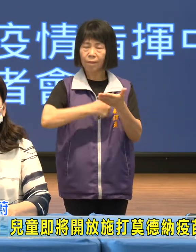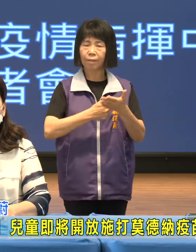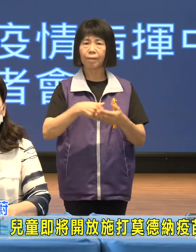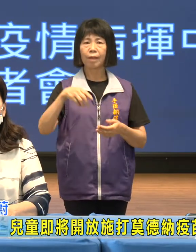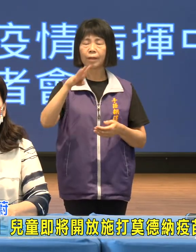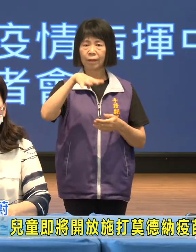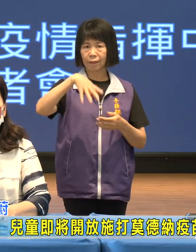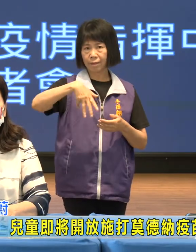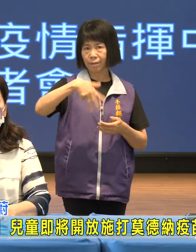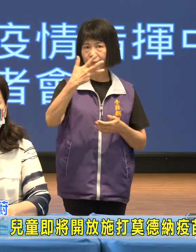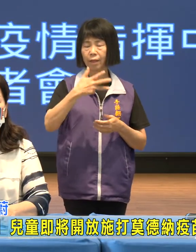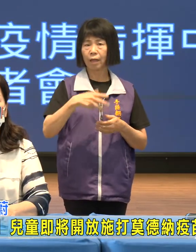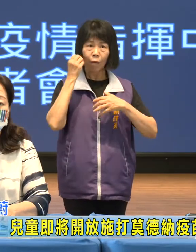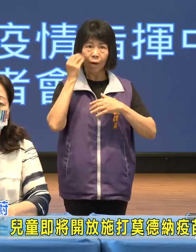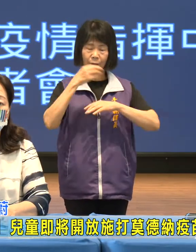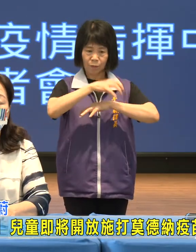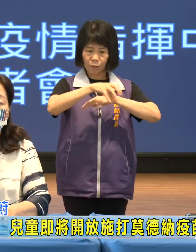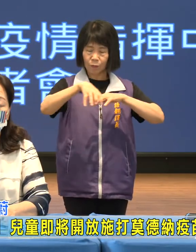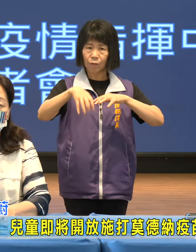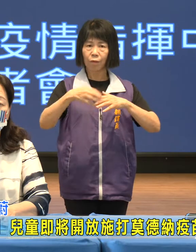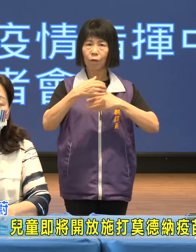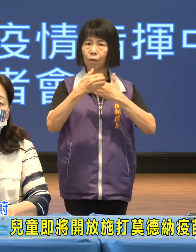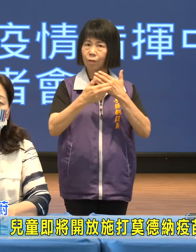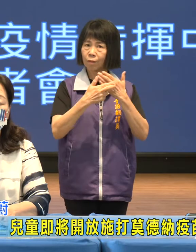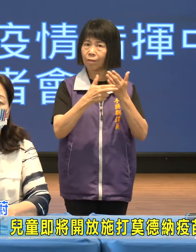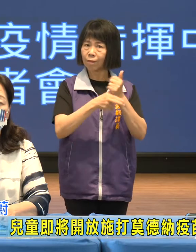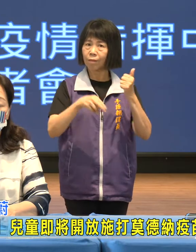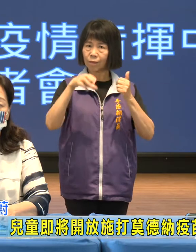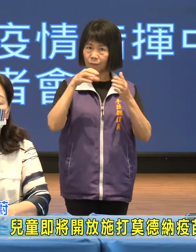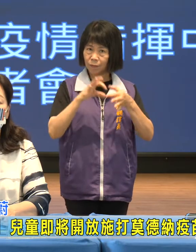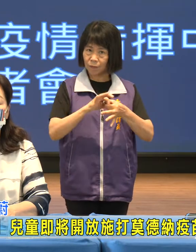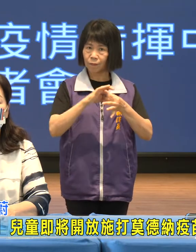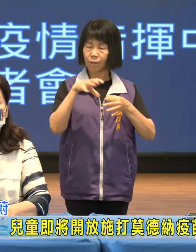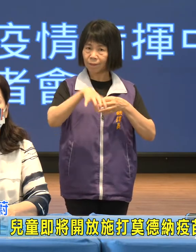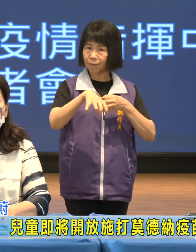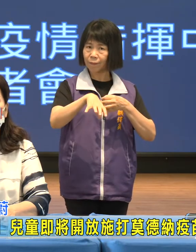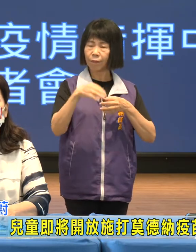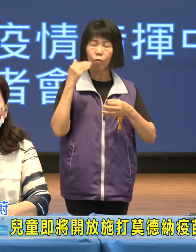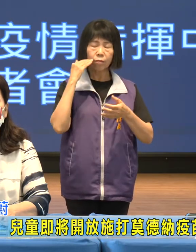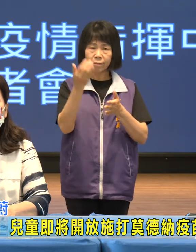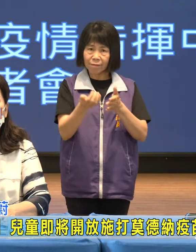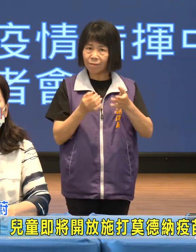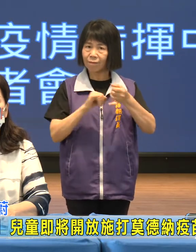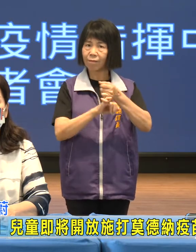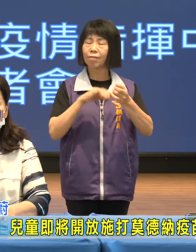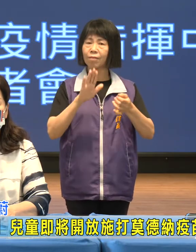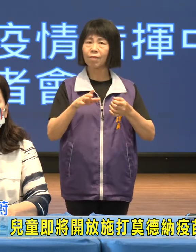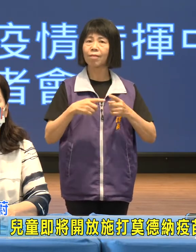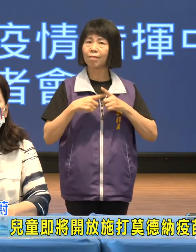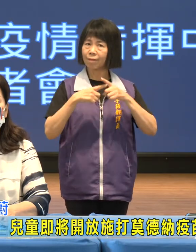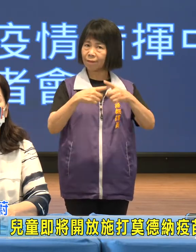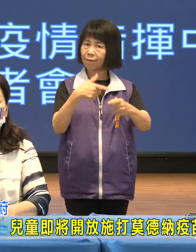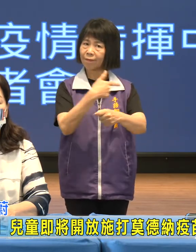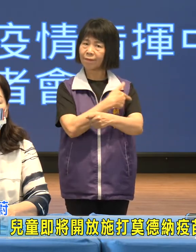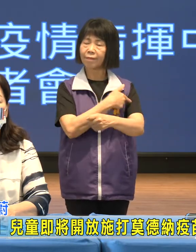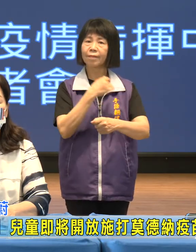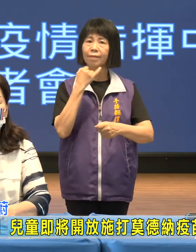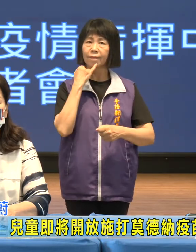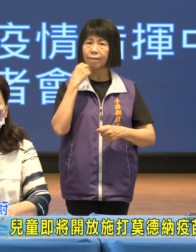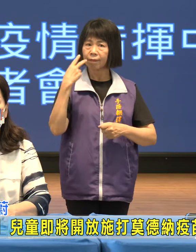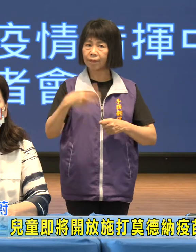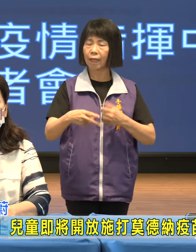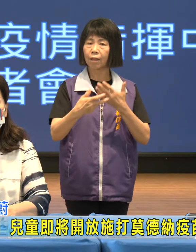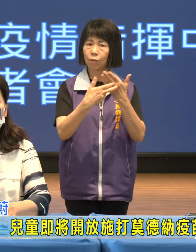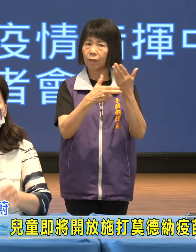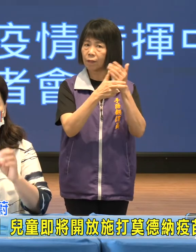莲县我们的卫生所如果有预约，可以去打。那另外呢，也可以在我们卫生